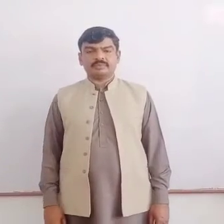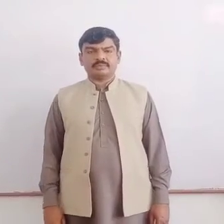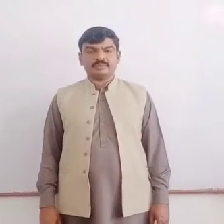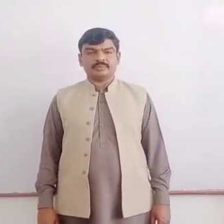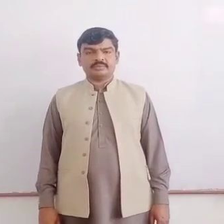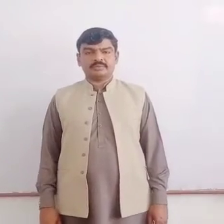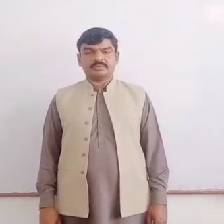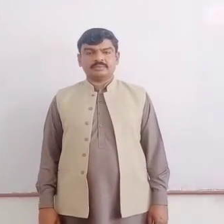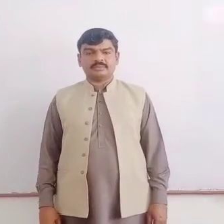घाट,